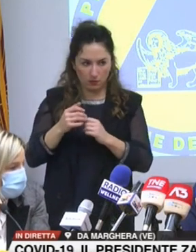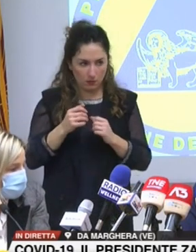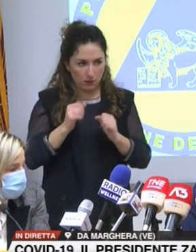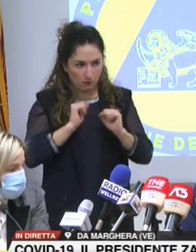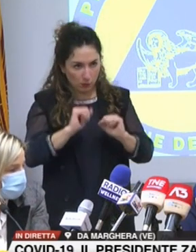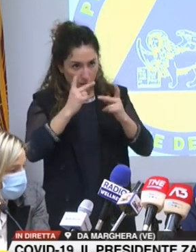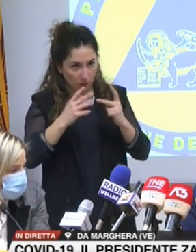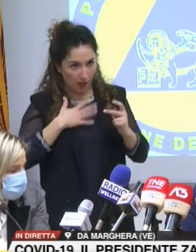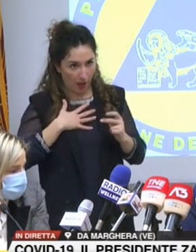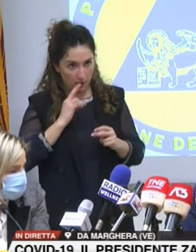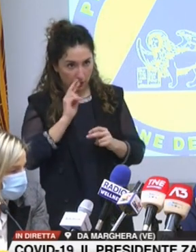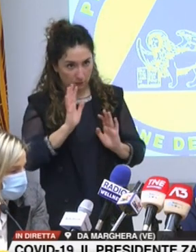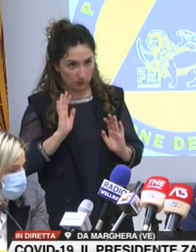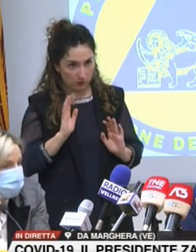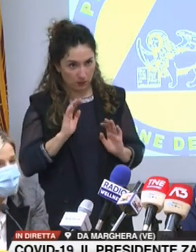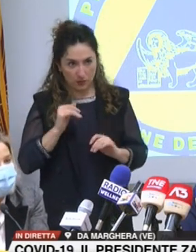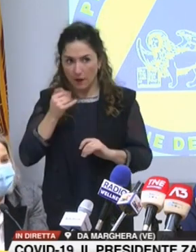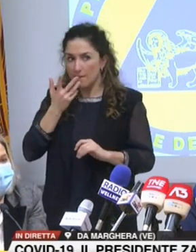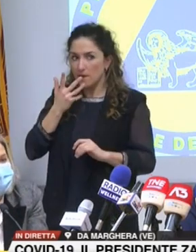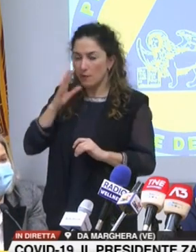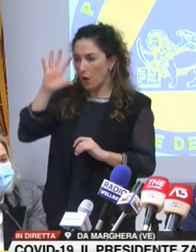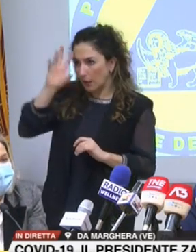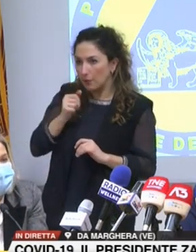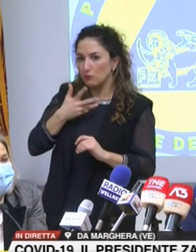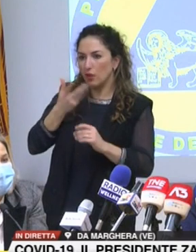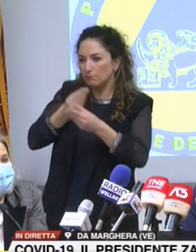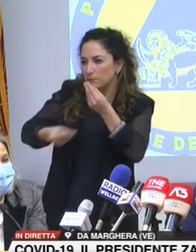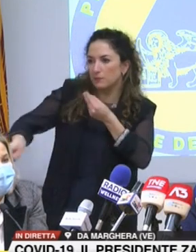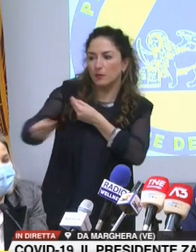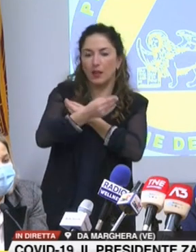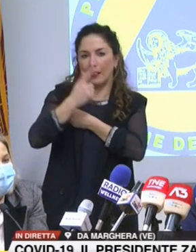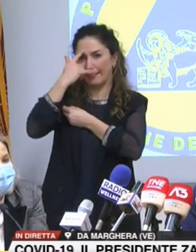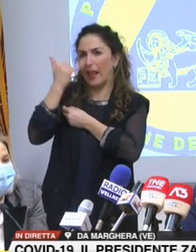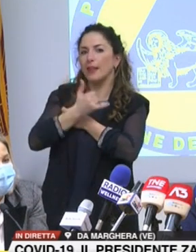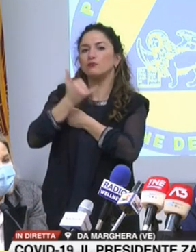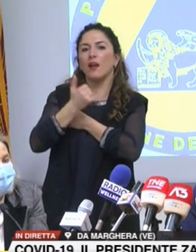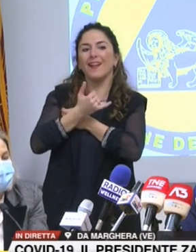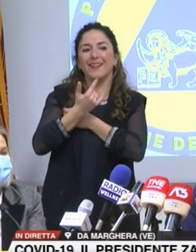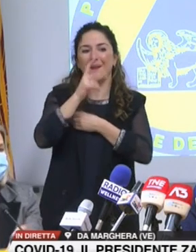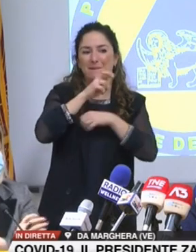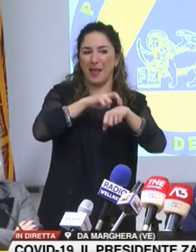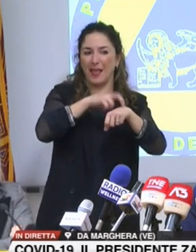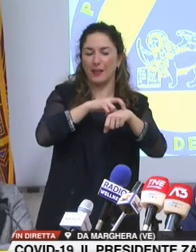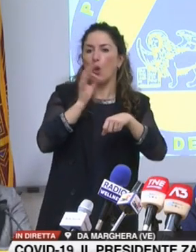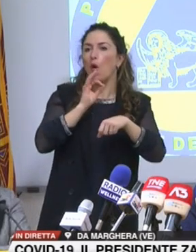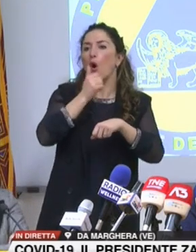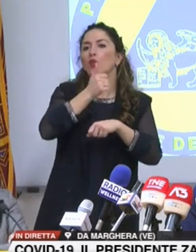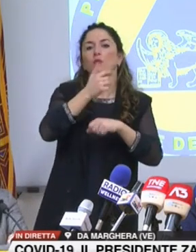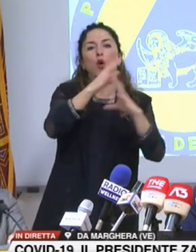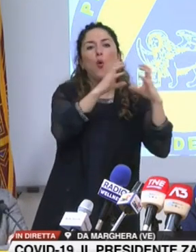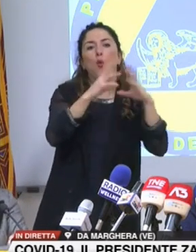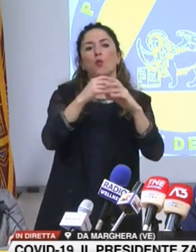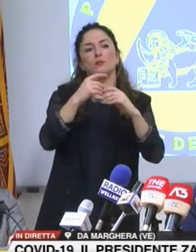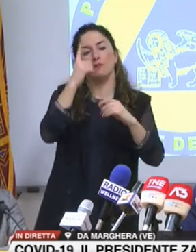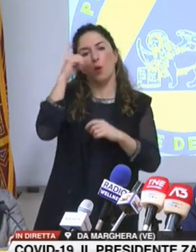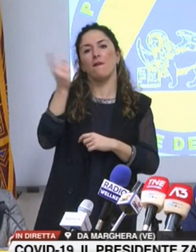anche una risposta su questa prima? Sì, volevo capire se c'è una ridistribuzione tra virgolette intelligente come chiedono i medici oppure se ogni USL fa quello